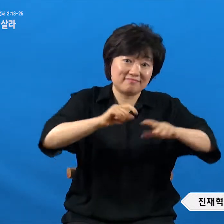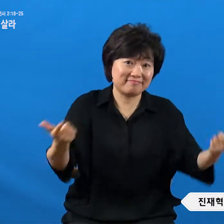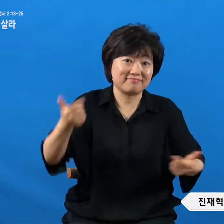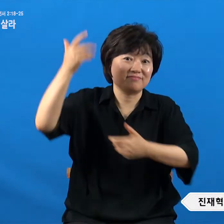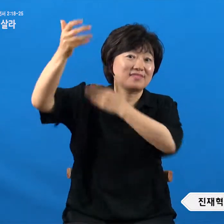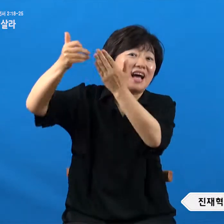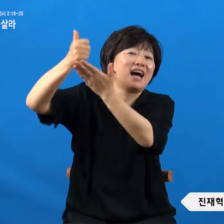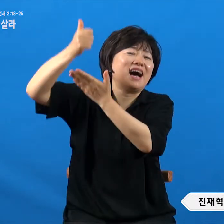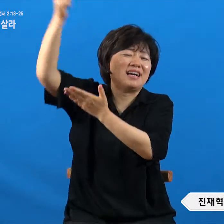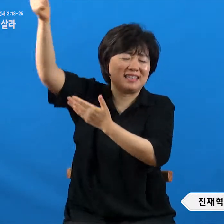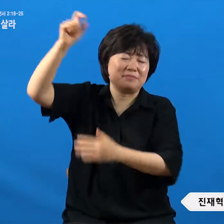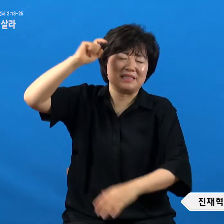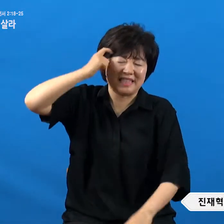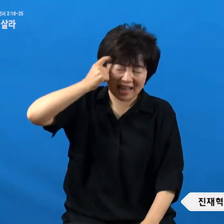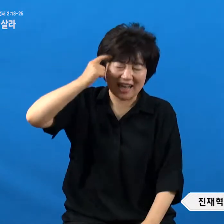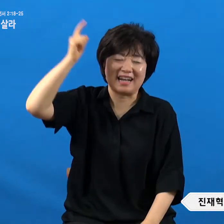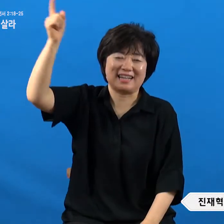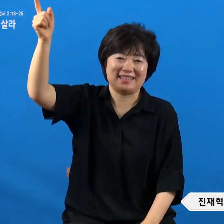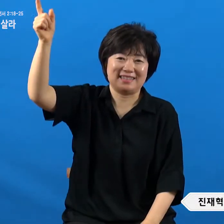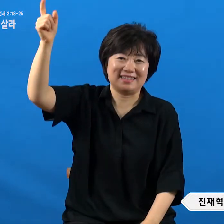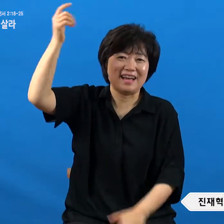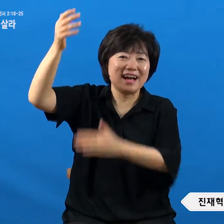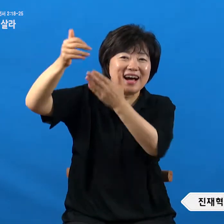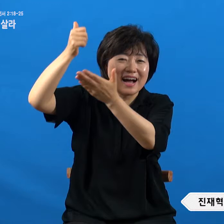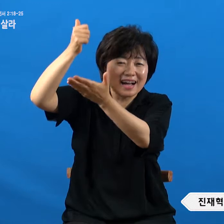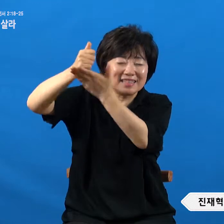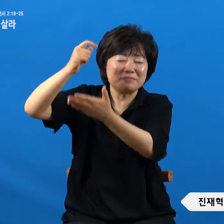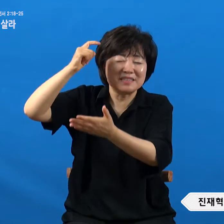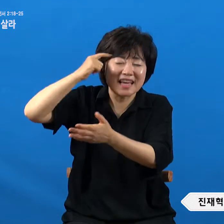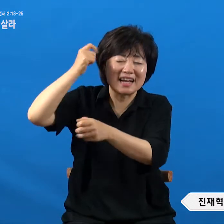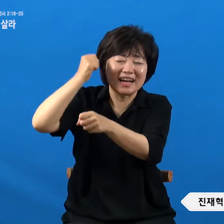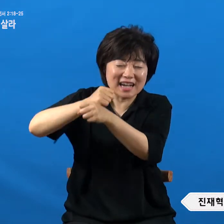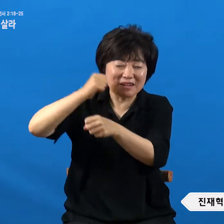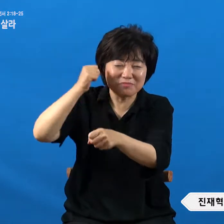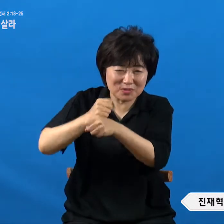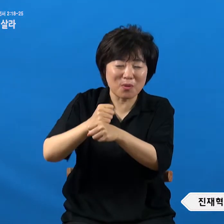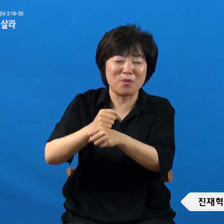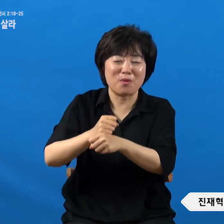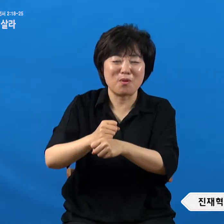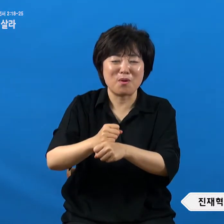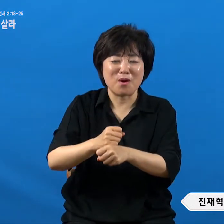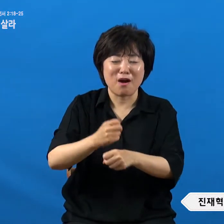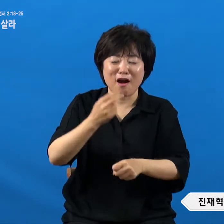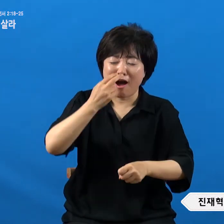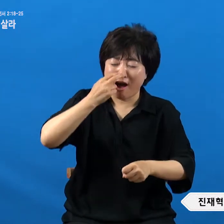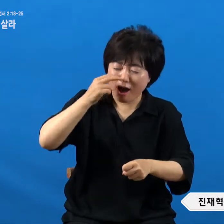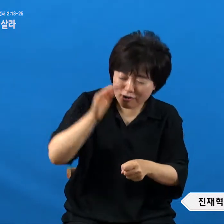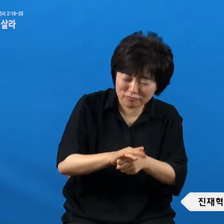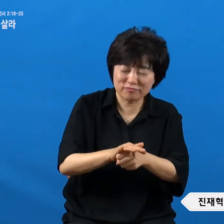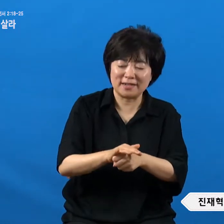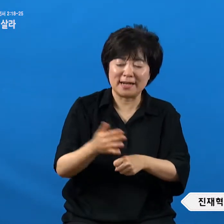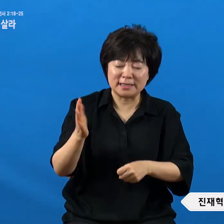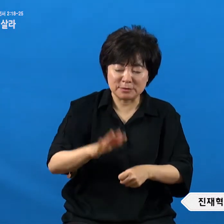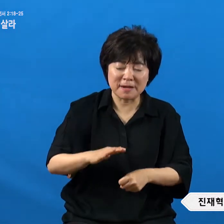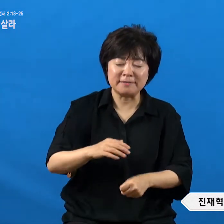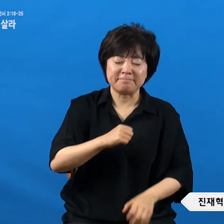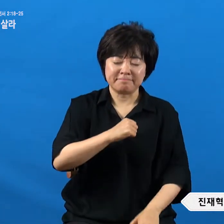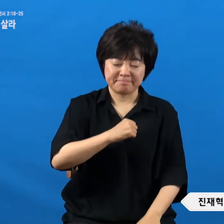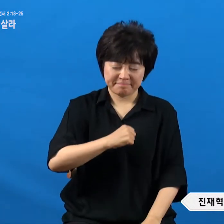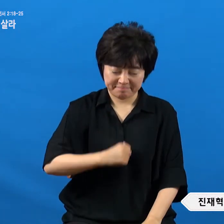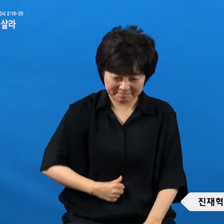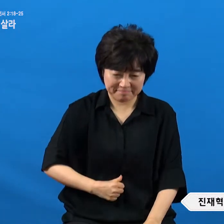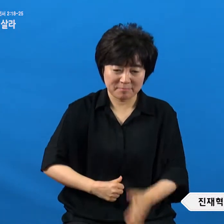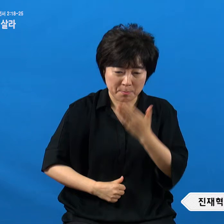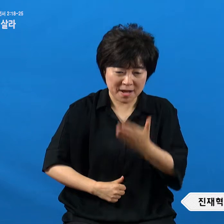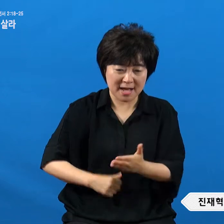바로 하나님을 생각함으로 부당한 고난 가운데서도 인내하라 라고